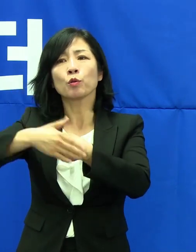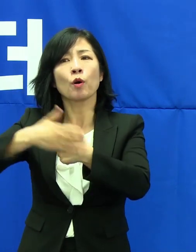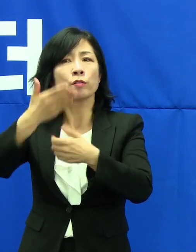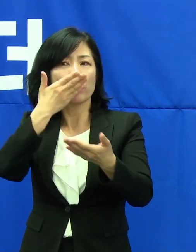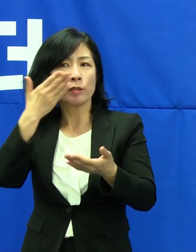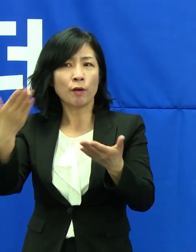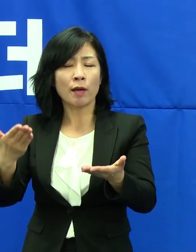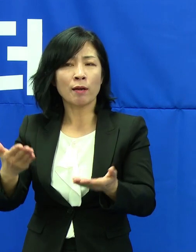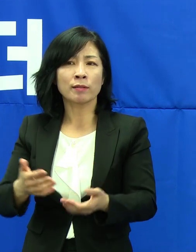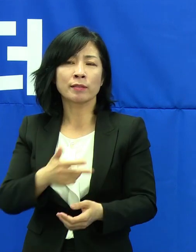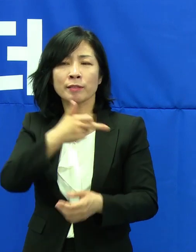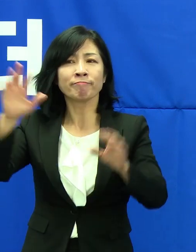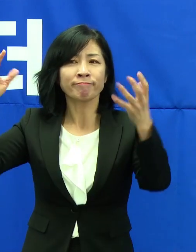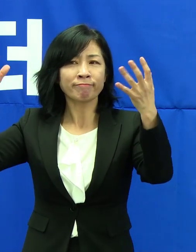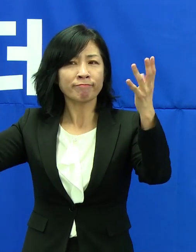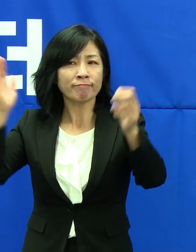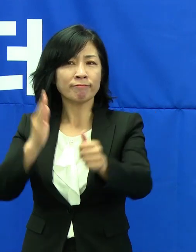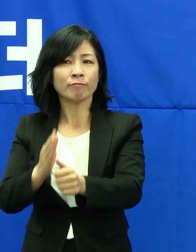박수로서.